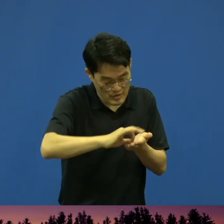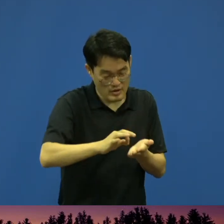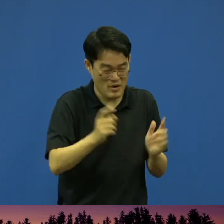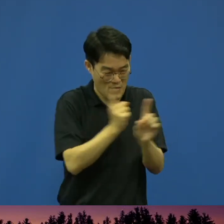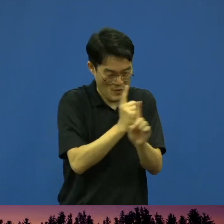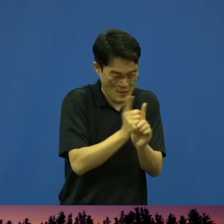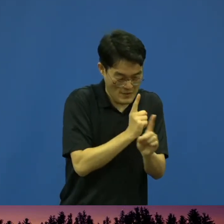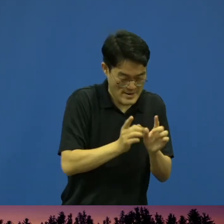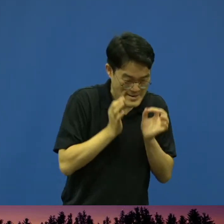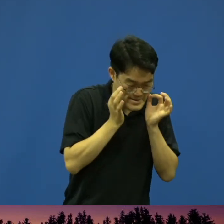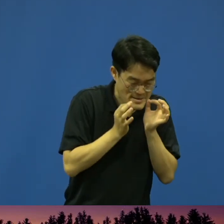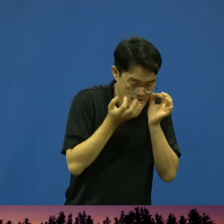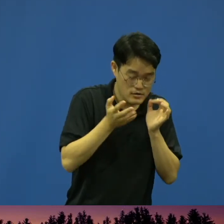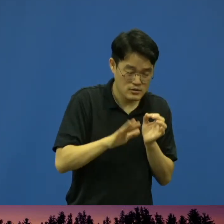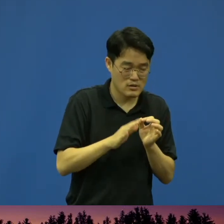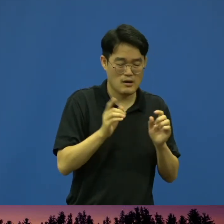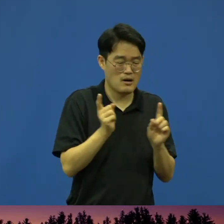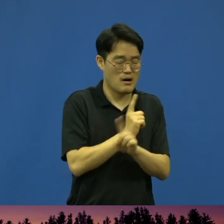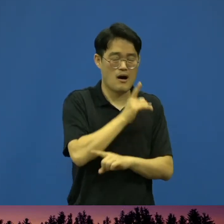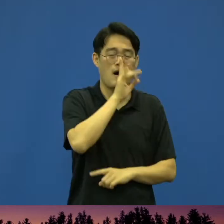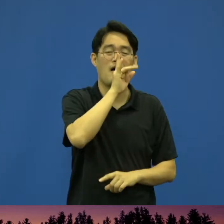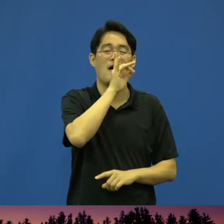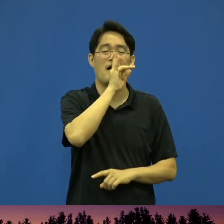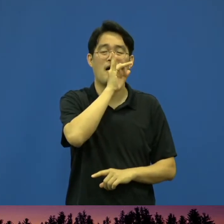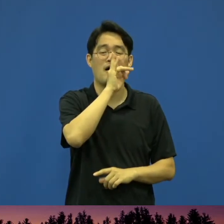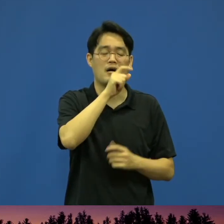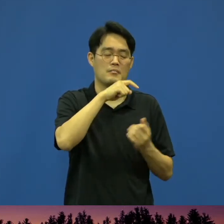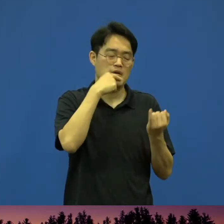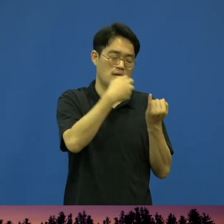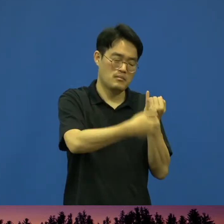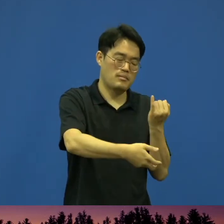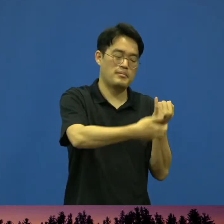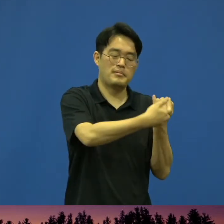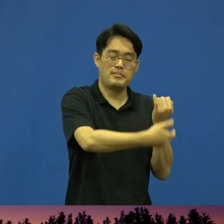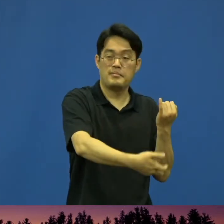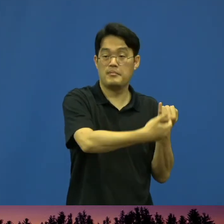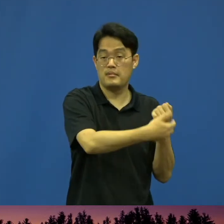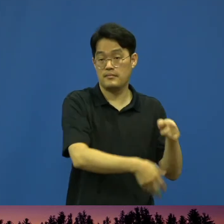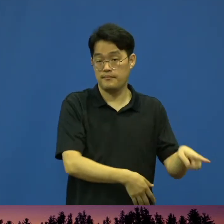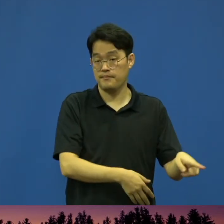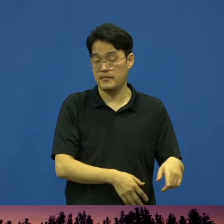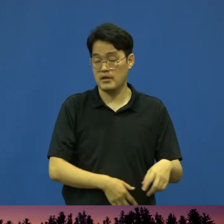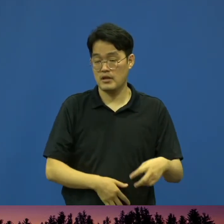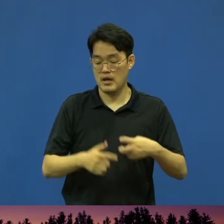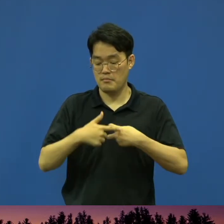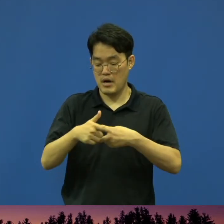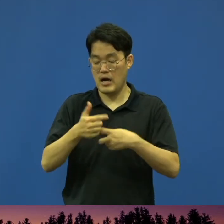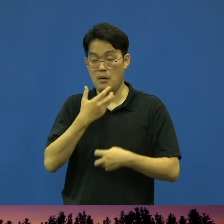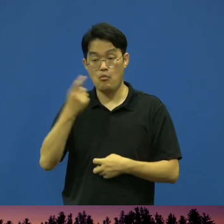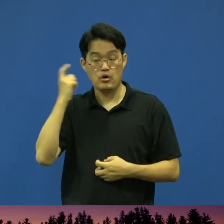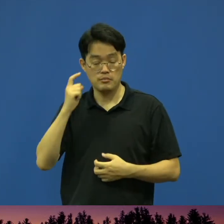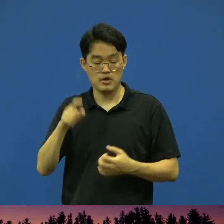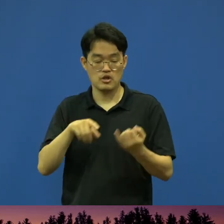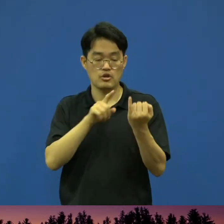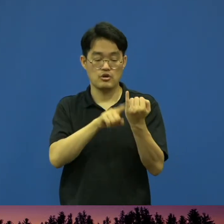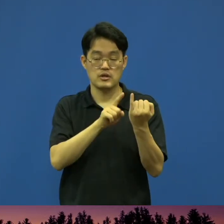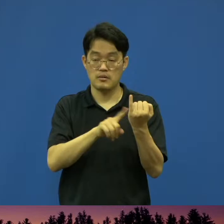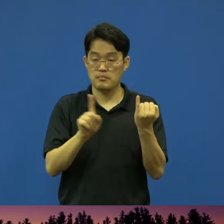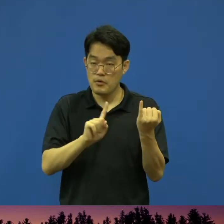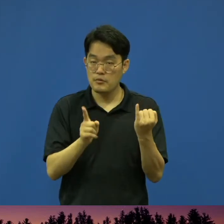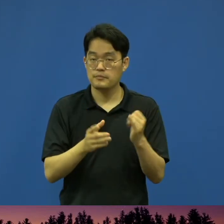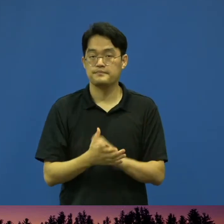벗어날 수 없는 상황에 이르렀습니다. 병행구절인 마가복음 5장 26절은 그의 상황을 이렇게 표현하고